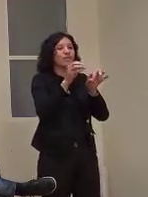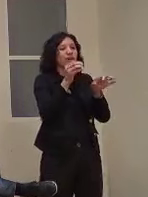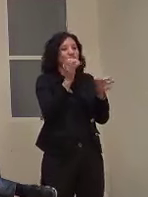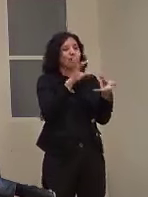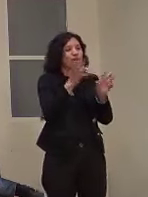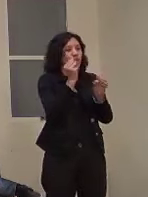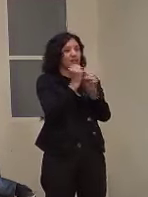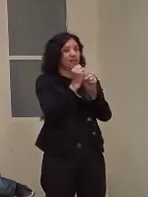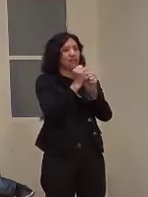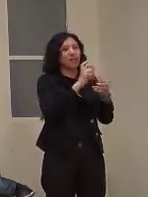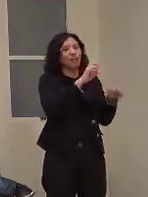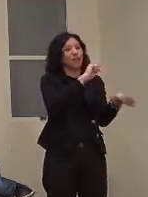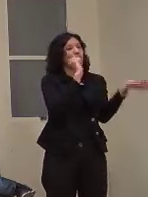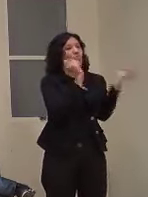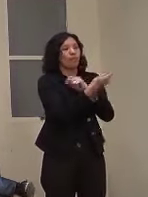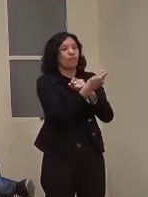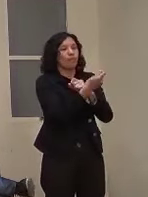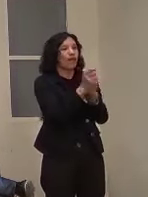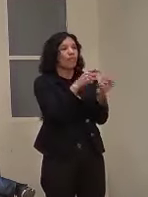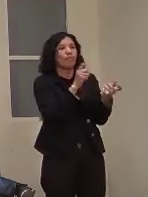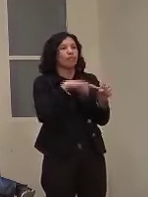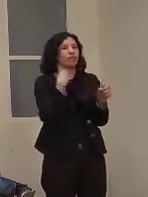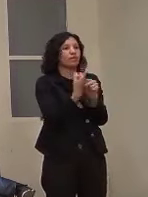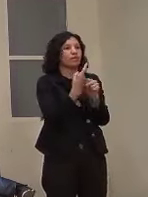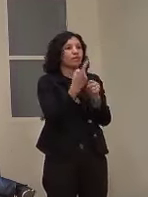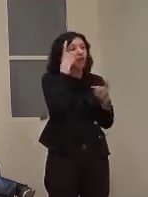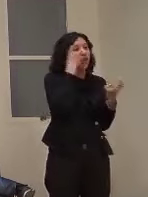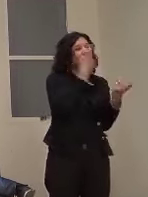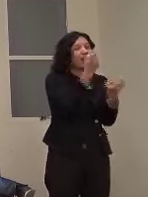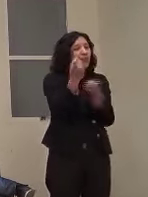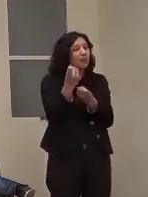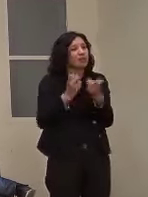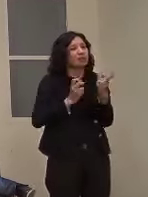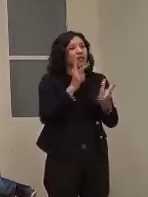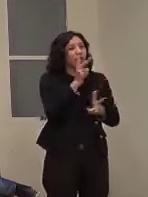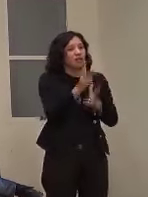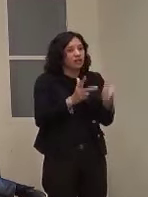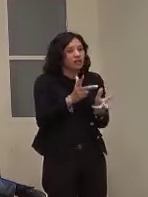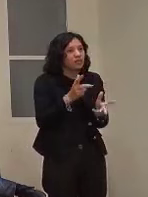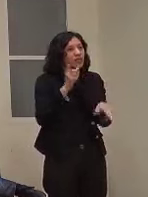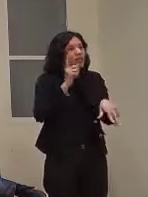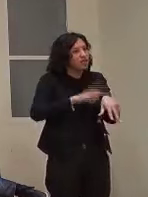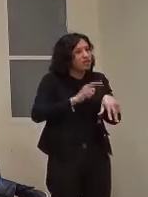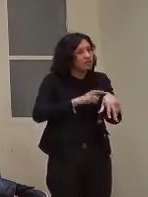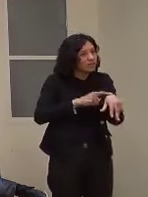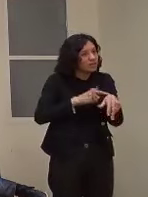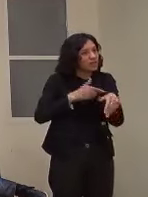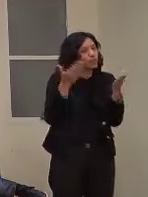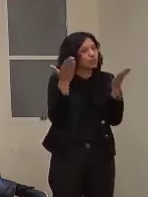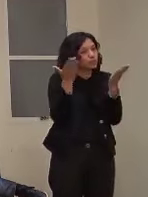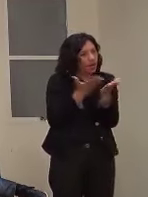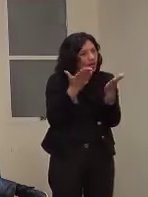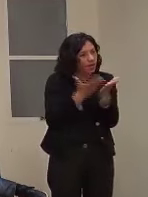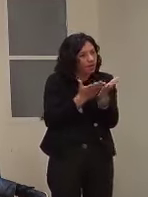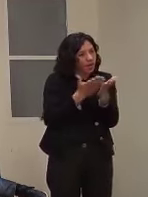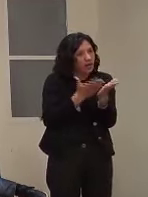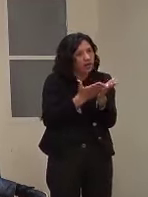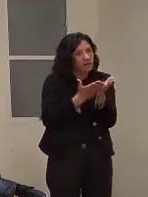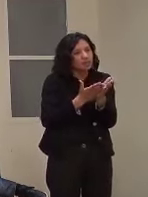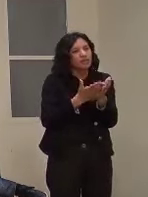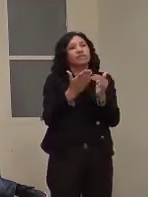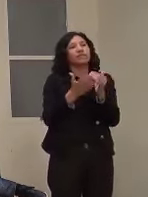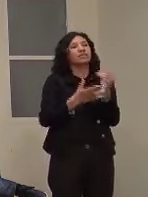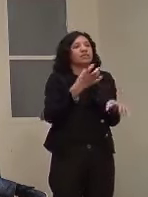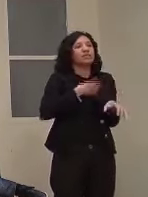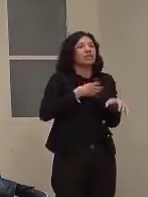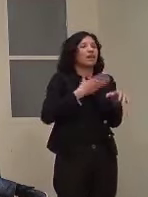podido corregir aprende cuáles serían el sencillo lleva tiempo se necesita constancia en la asistencia de